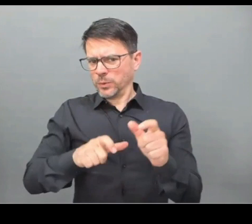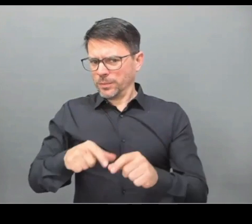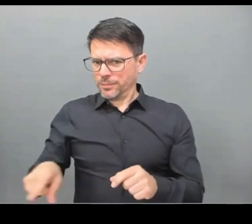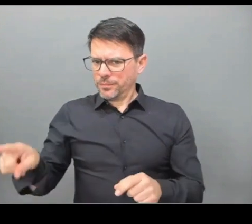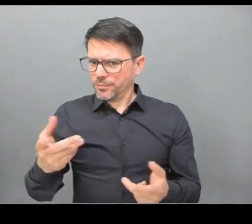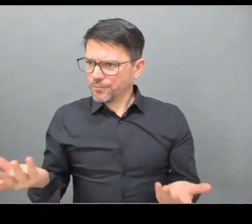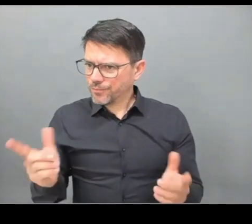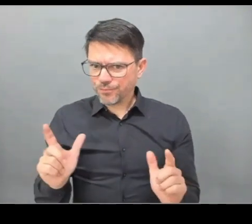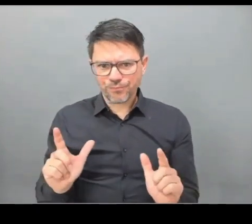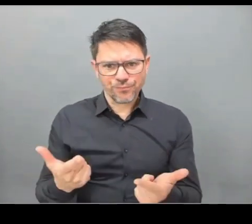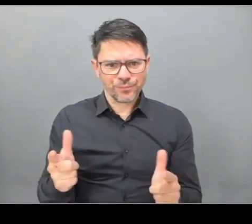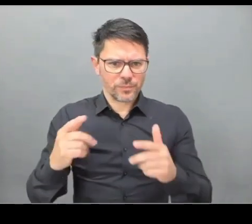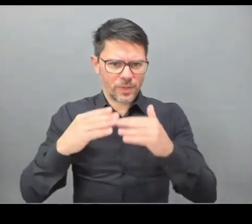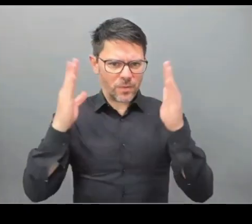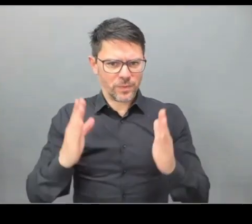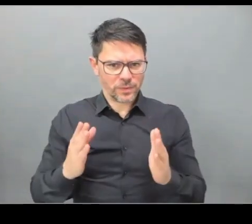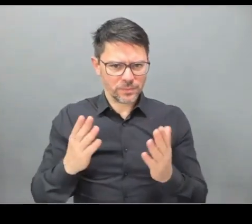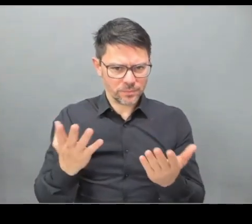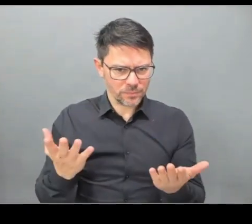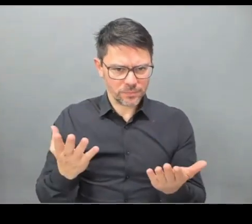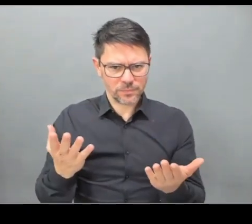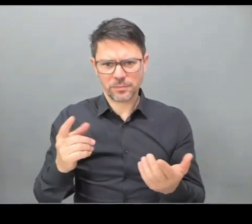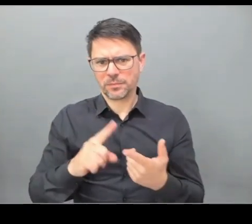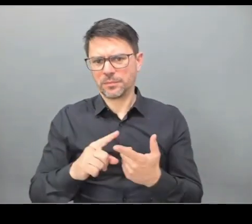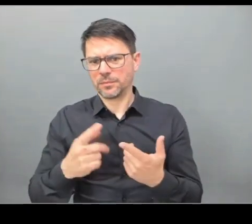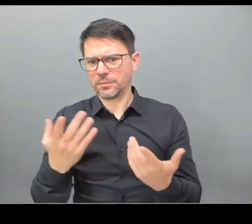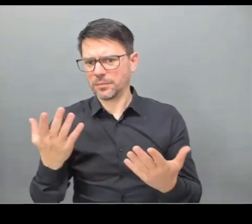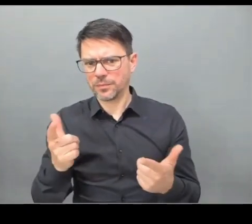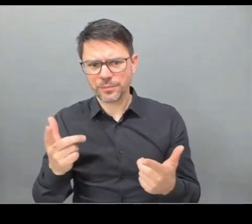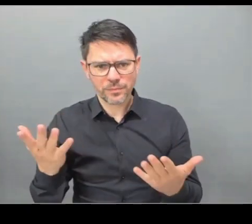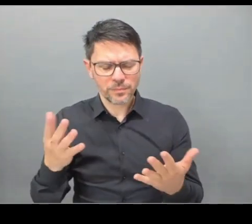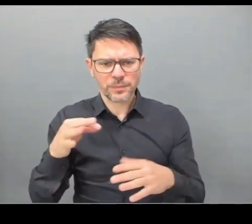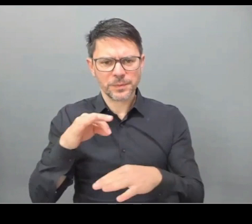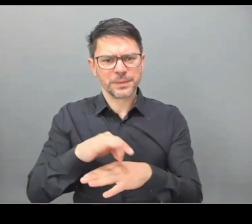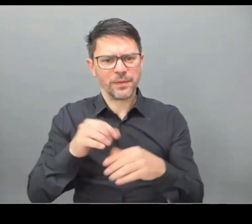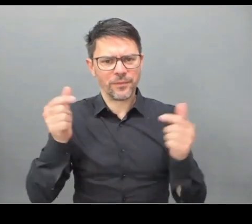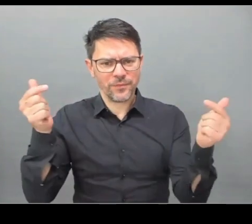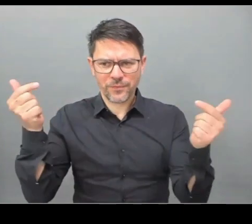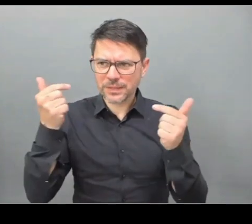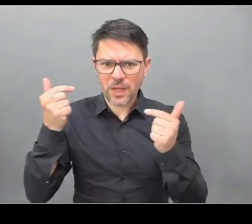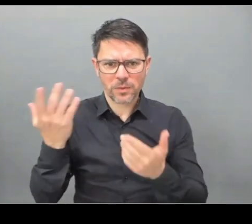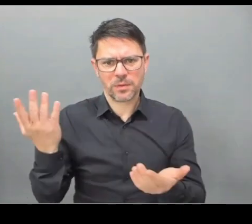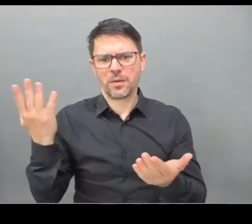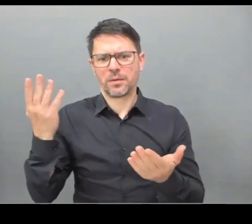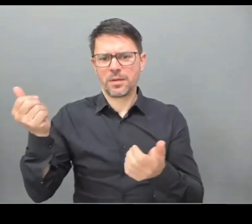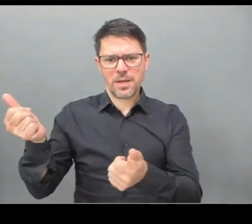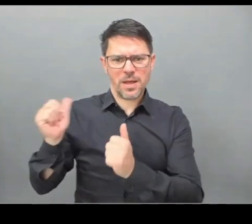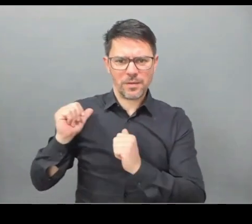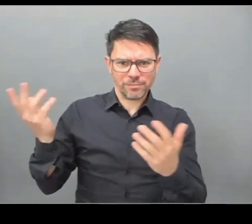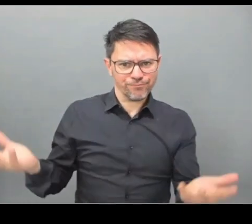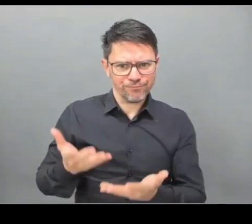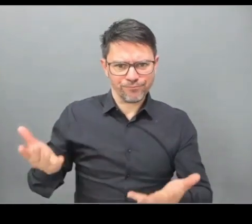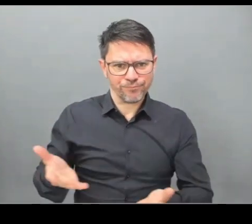hoch ist, weshalb auch der Bayerische Ministerrat allen Hilfsorganisationen, die sich jetzt